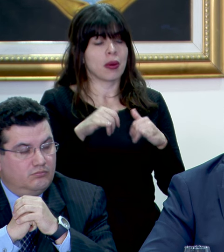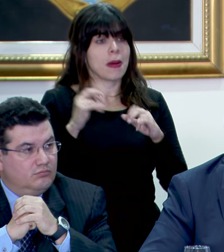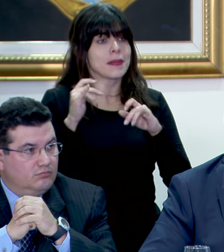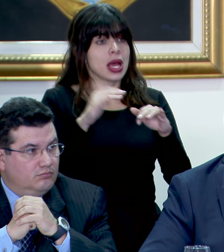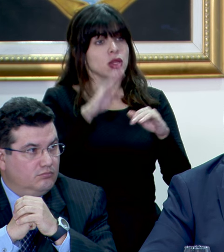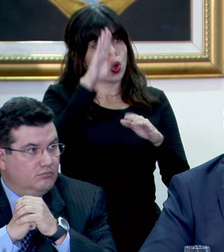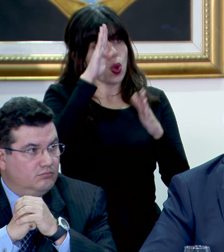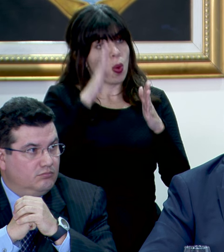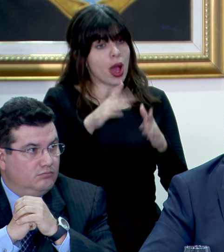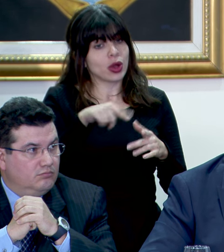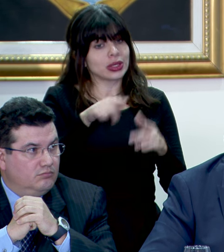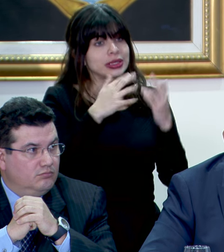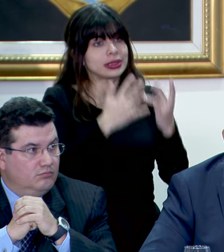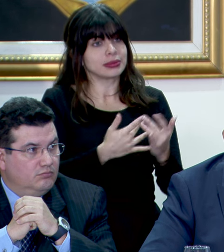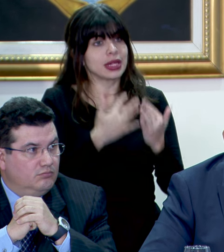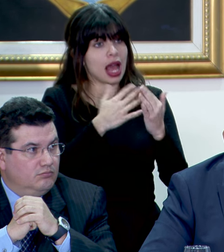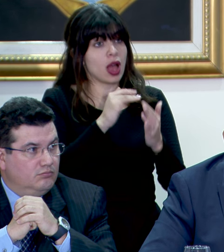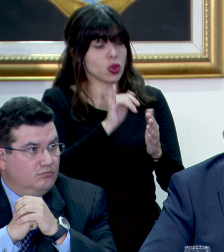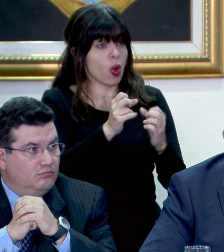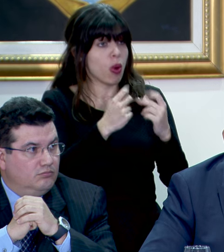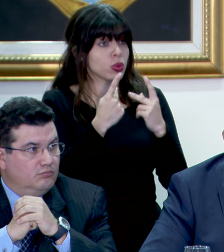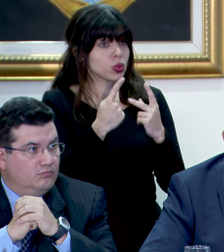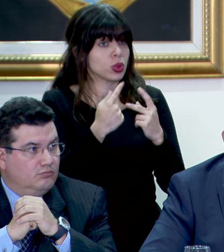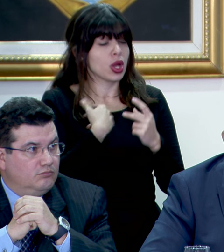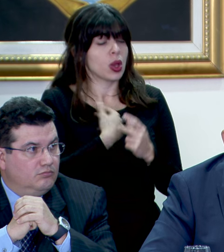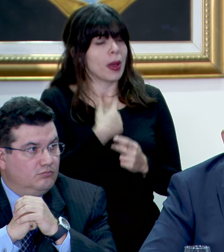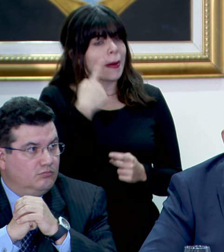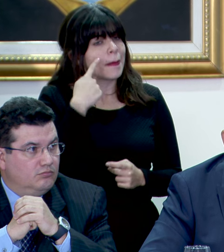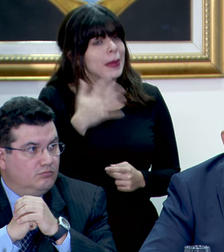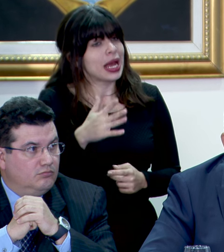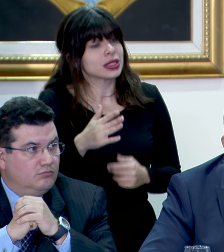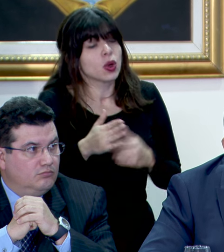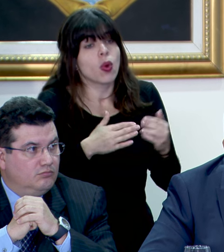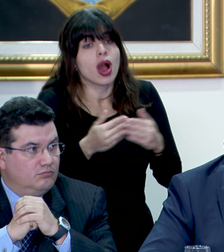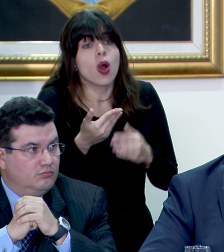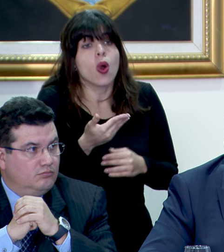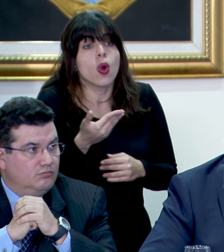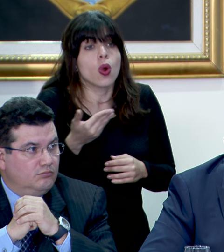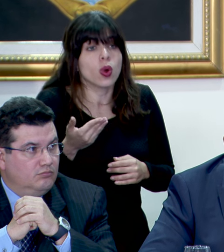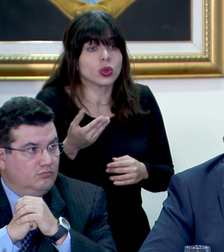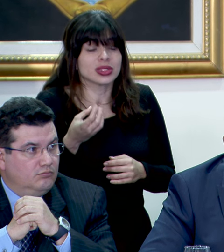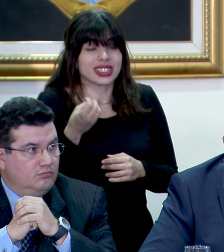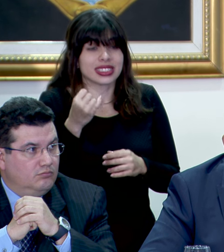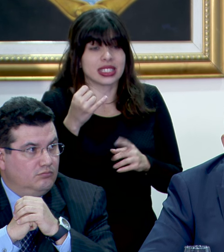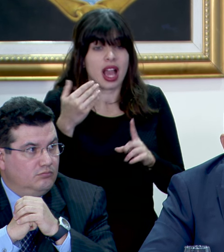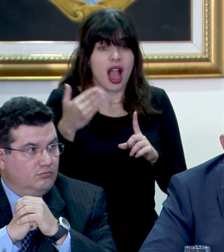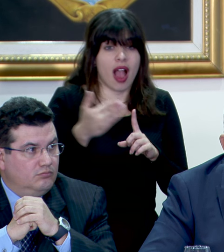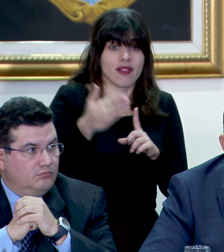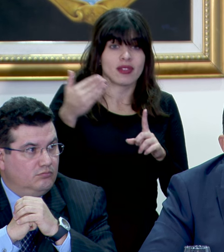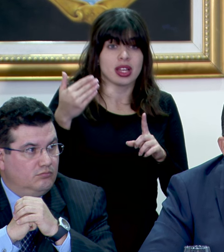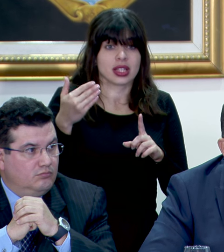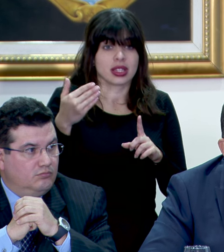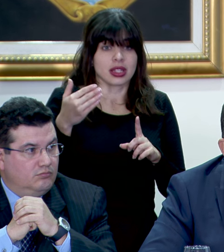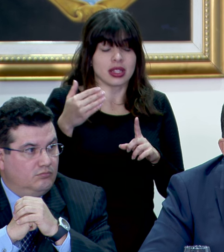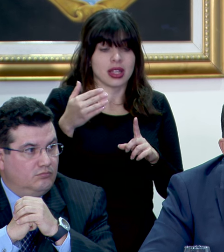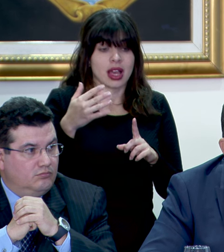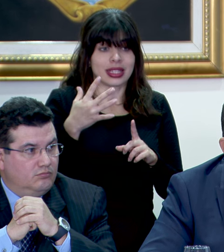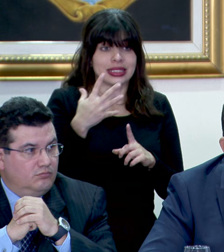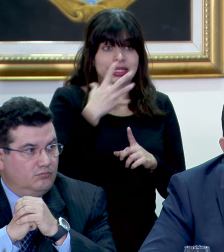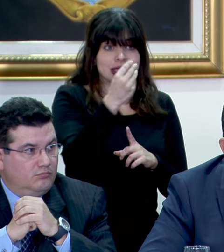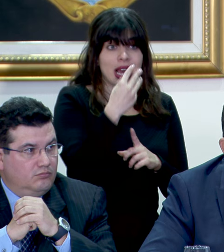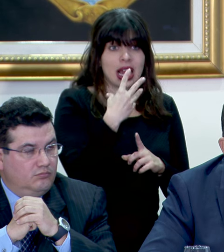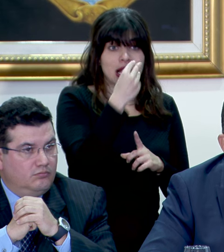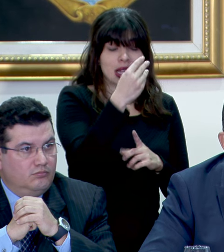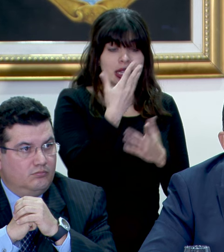están esperando esta oportunidad, y nos parece que cualquier cosa que atente contra las salidas que se